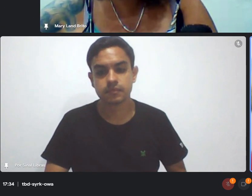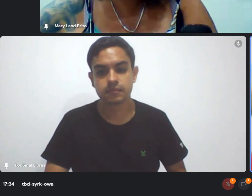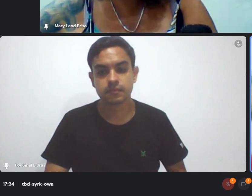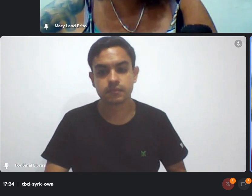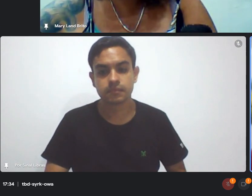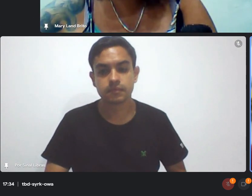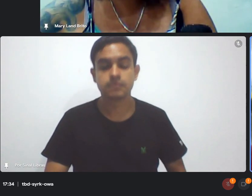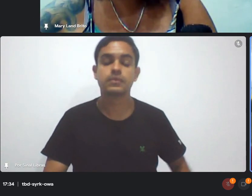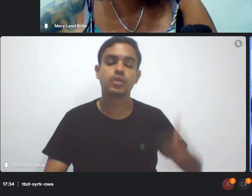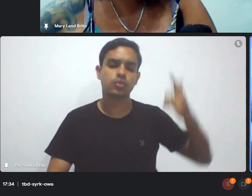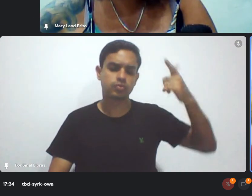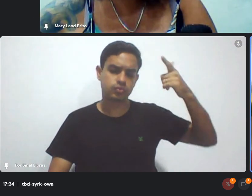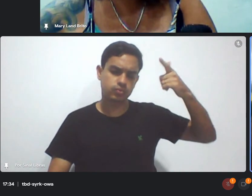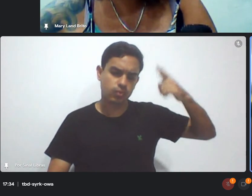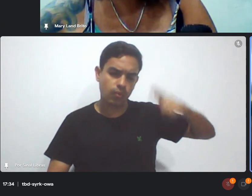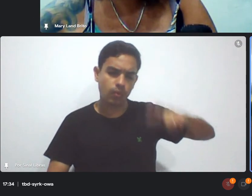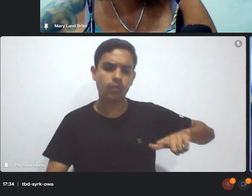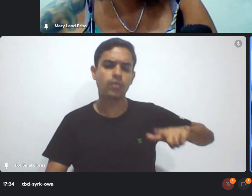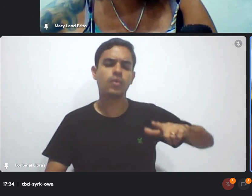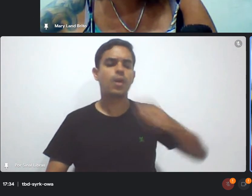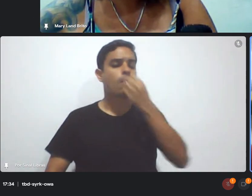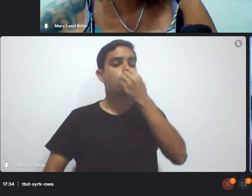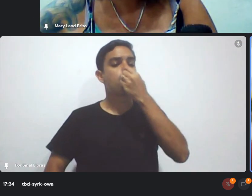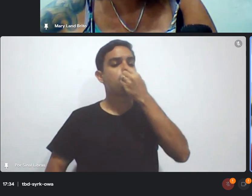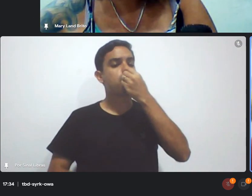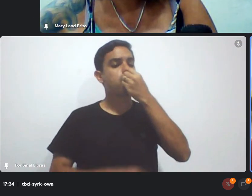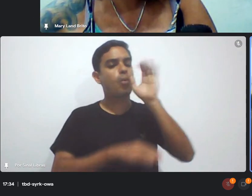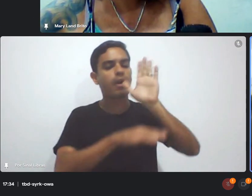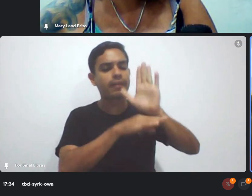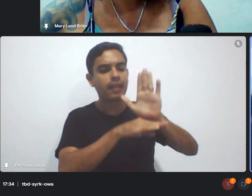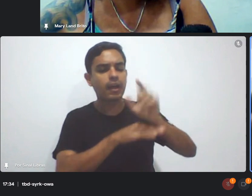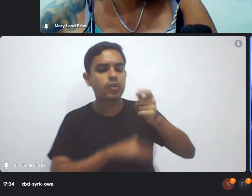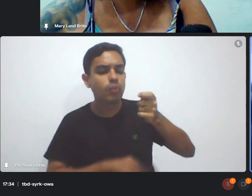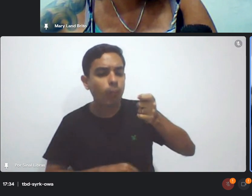É, mais uma vez, boa tarde, quase noite já.